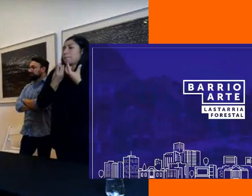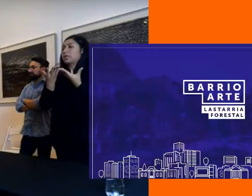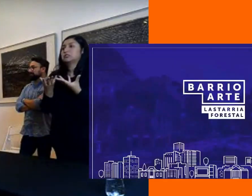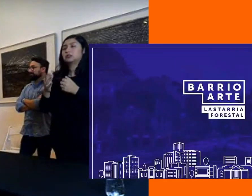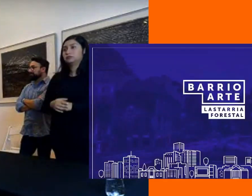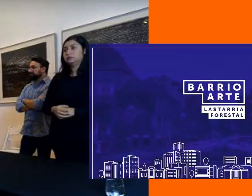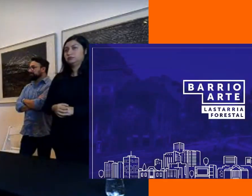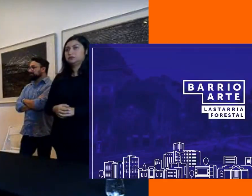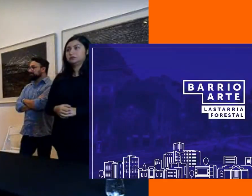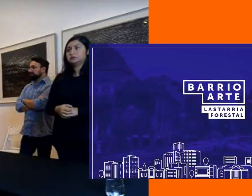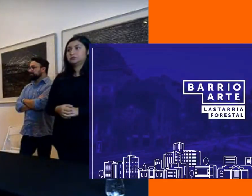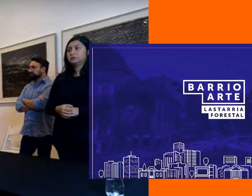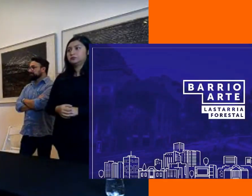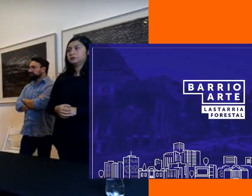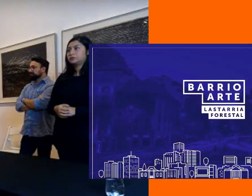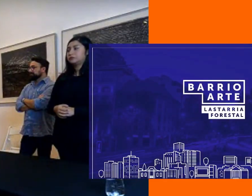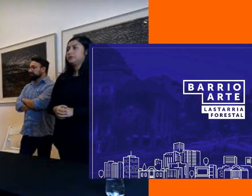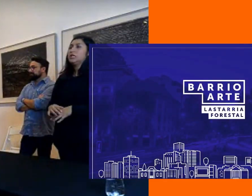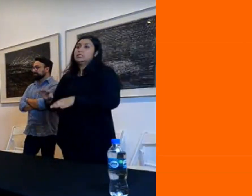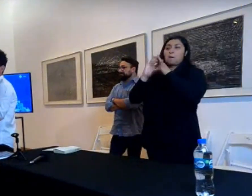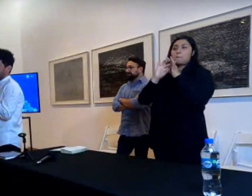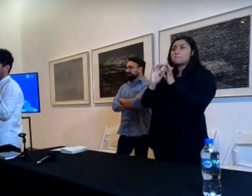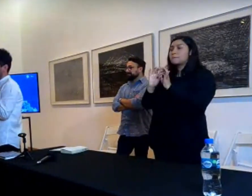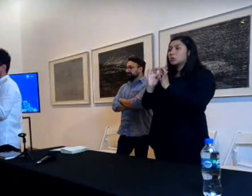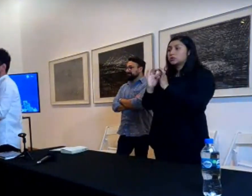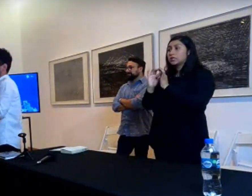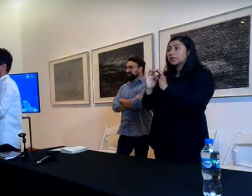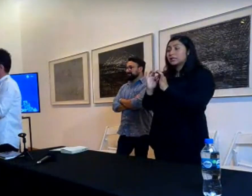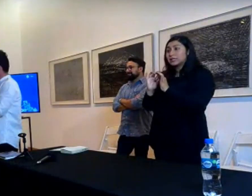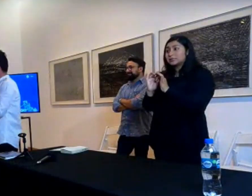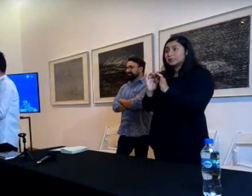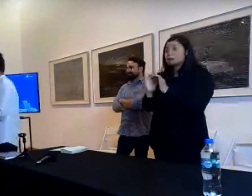Así que eso es. Muchas gracias por el espacio.